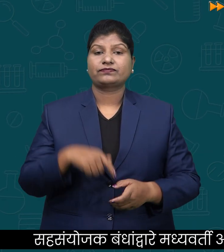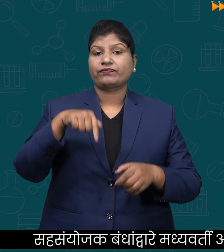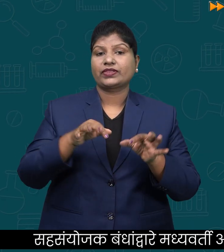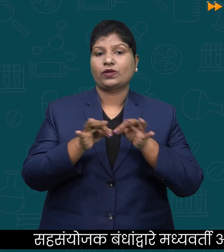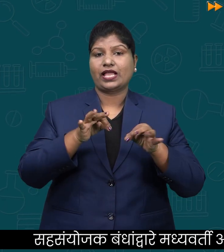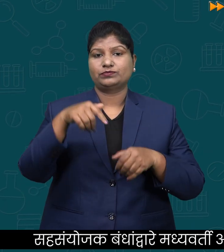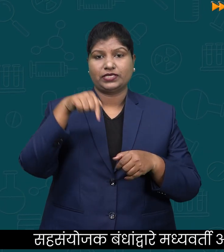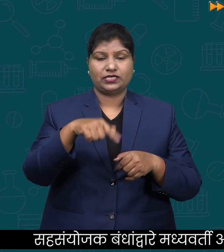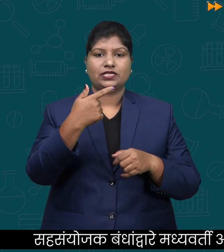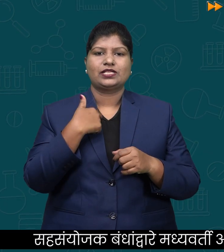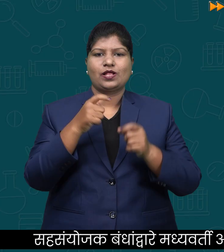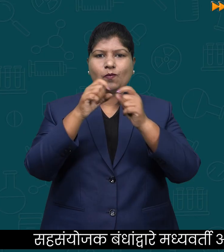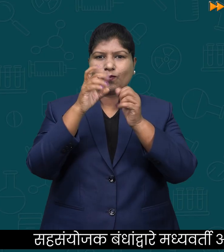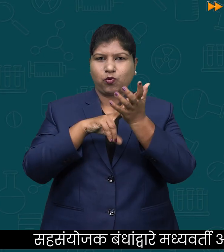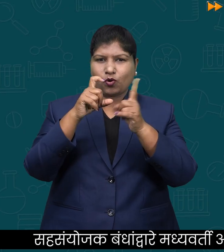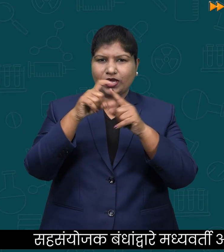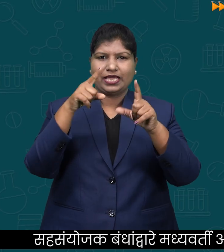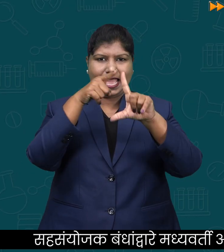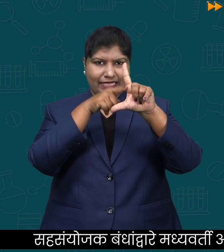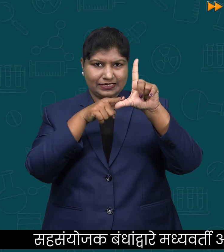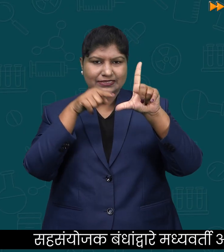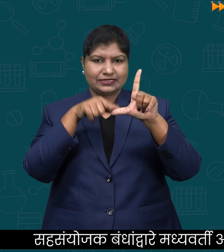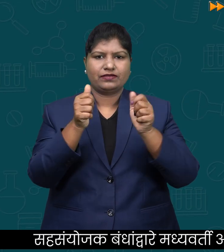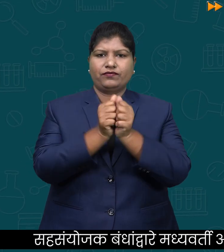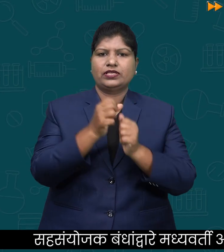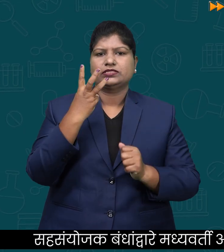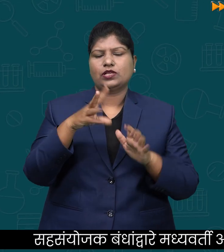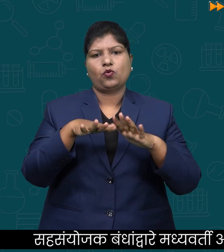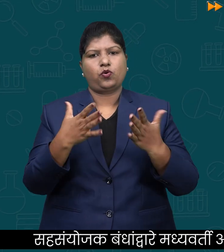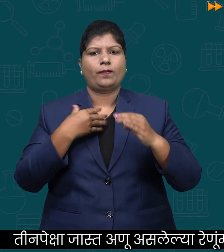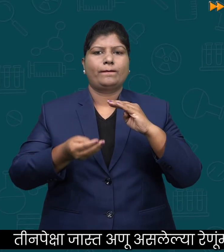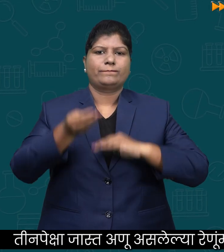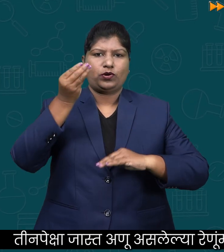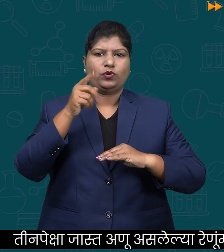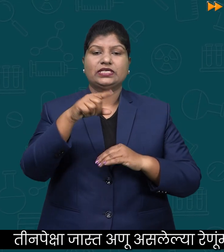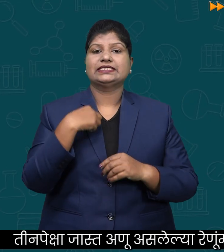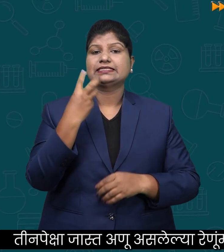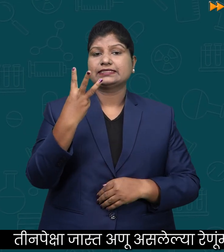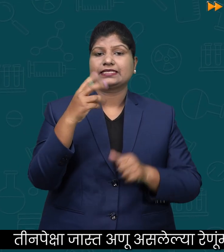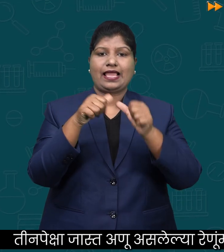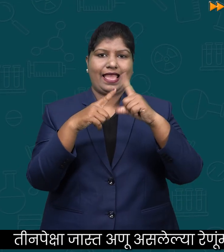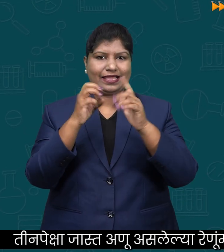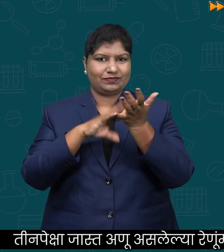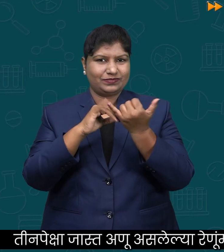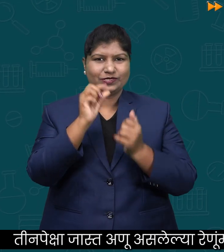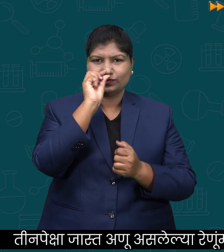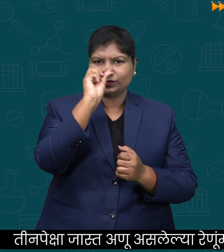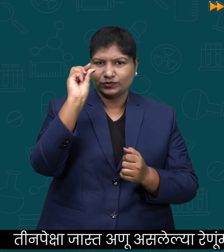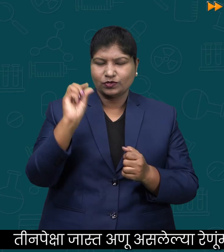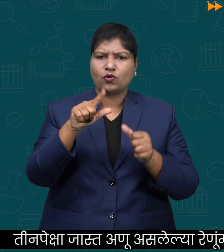सहसंयोजक बंधांद्वारे मध्यवर्ती अणूशी जोडलेल्या सर्व अणूसह 3 किंवा 3 पेक्षा जास्त अणू असलेल्या रेणूमधील बॉन्ड कोन